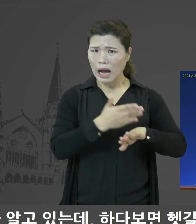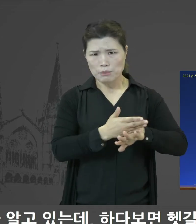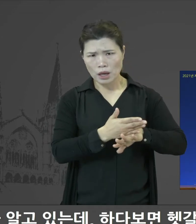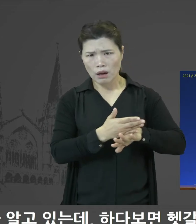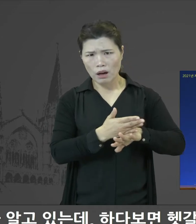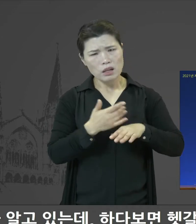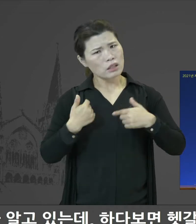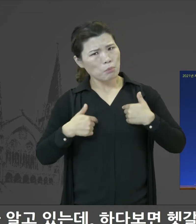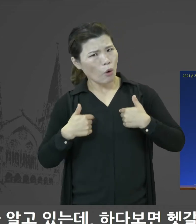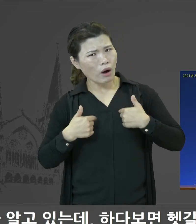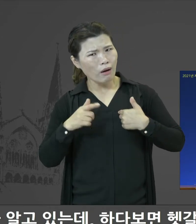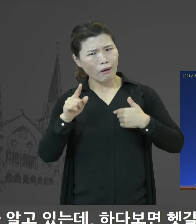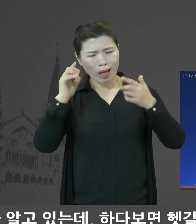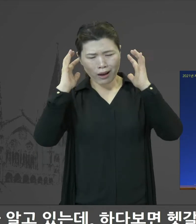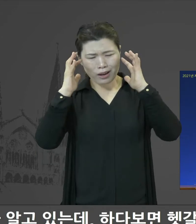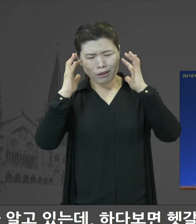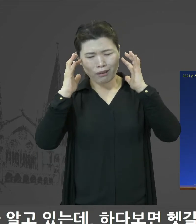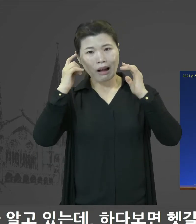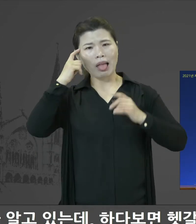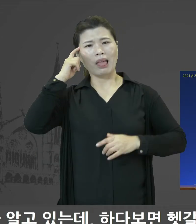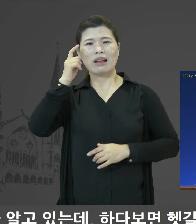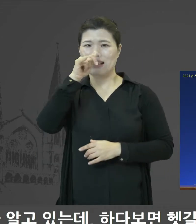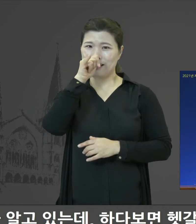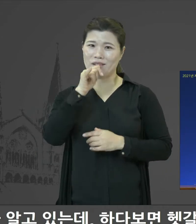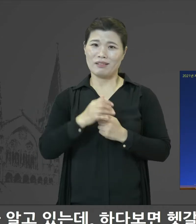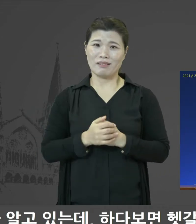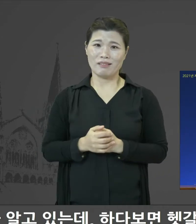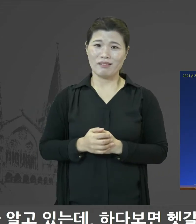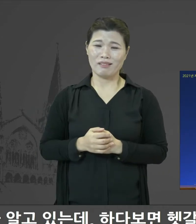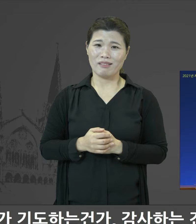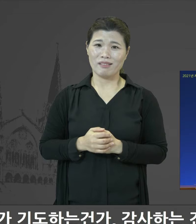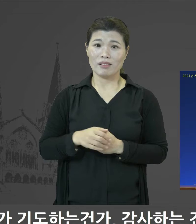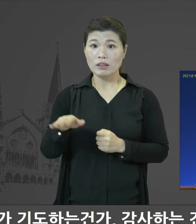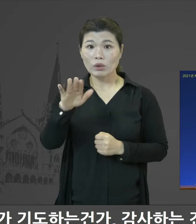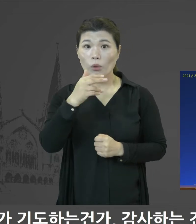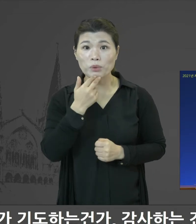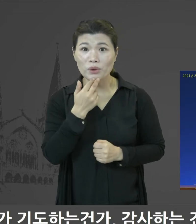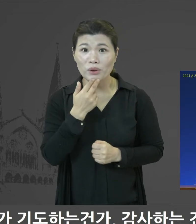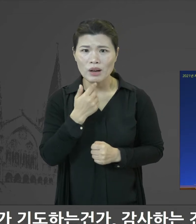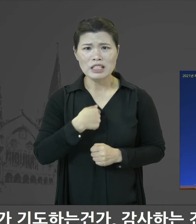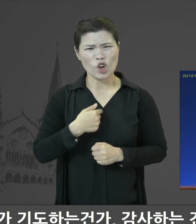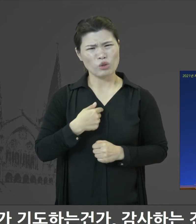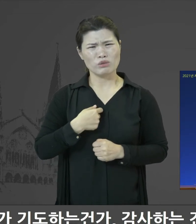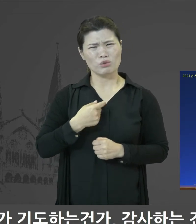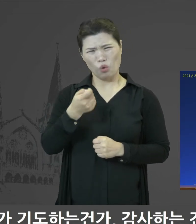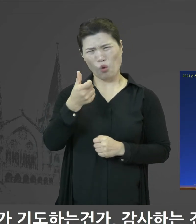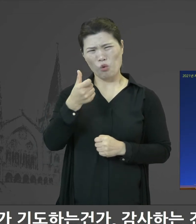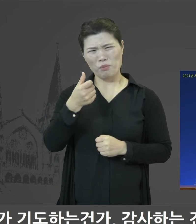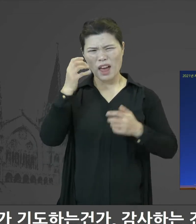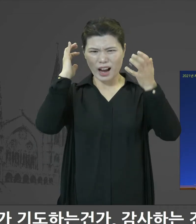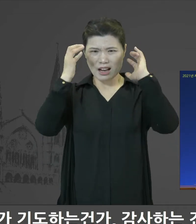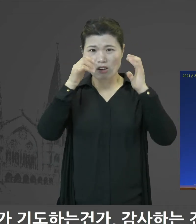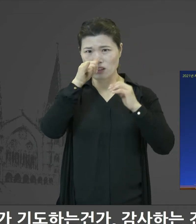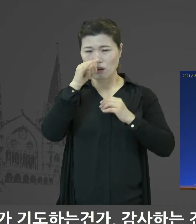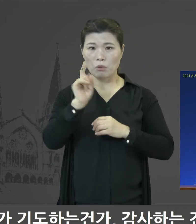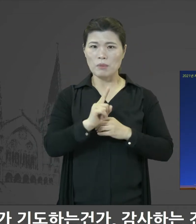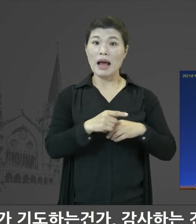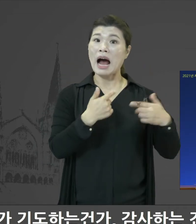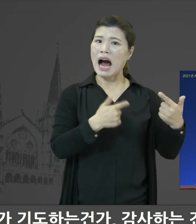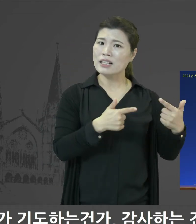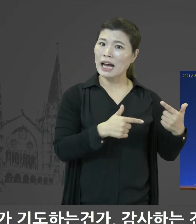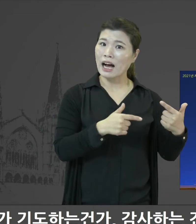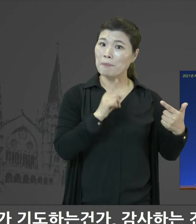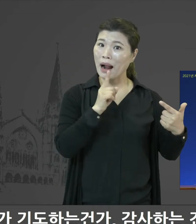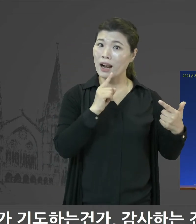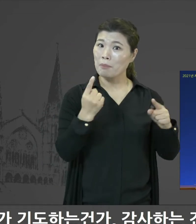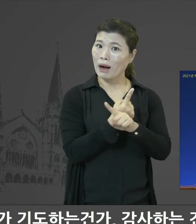좀 헷갈리시는 분들 없으신가 봐요. 여러분들은 저는 좀 헷갈려요. 그래서 어떤 데는 항상 감사하라 뭐